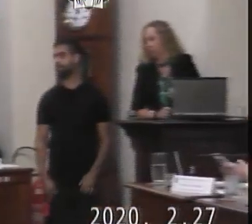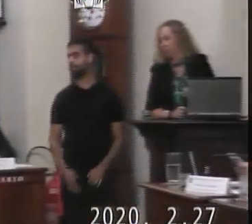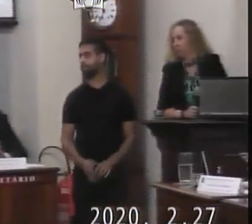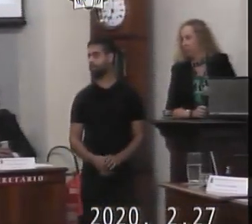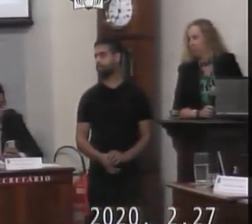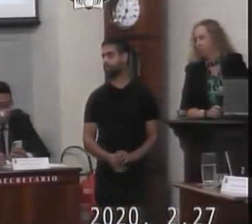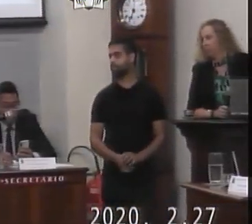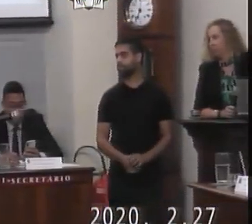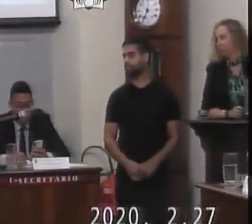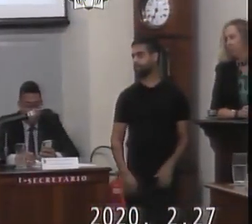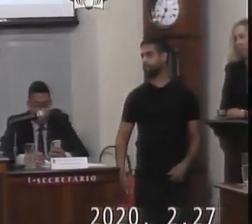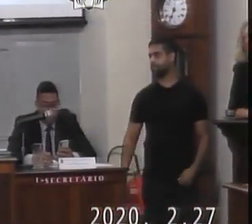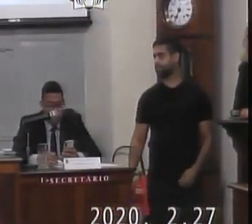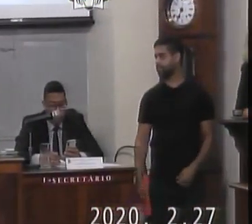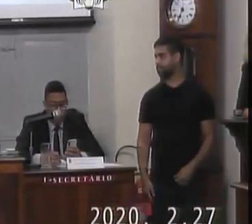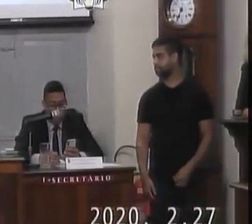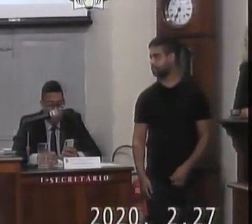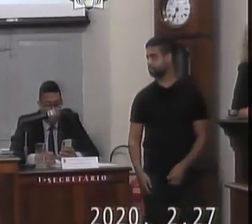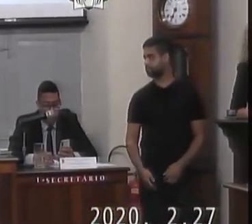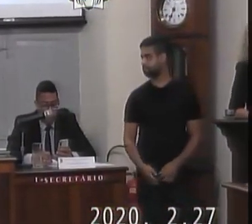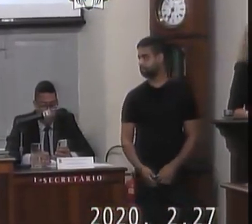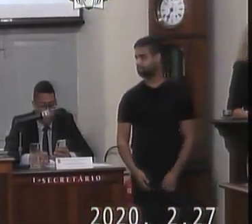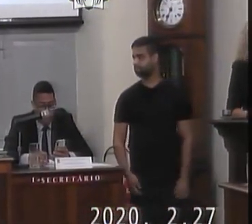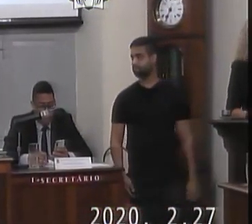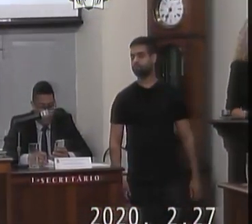Vereador Pedro Graça.